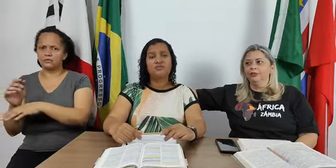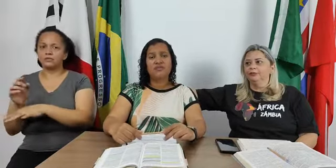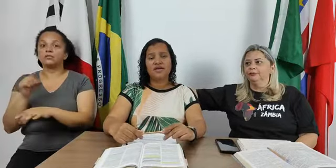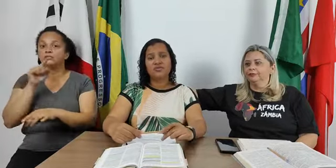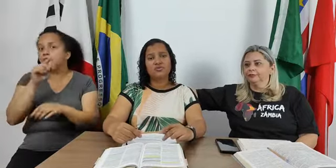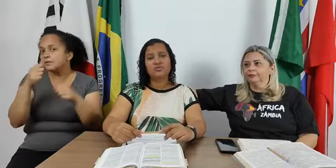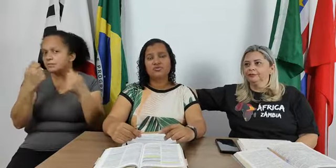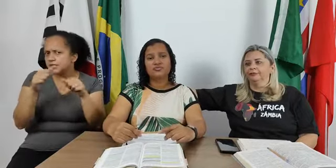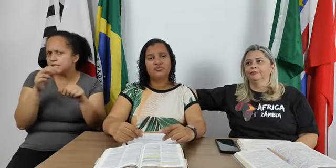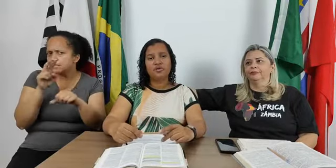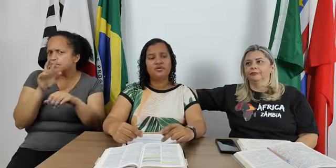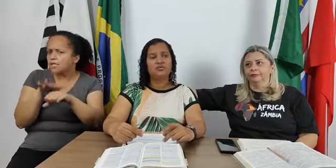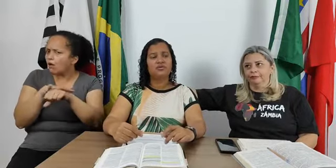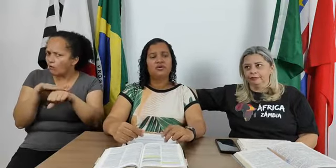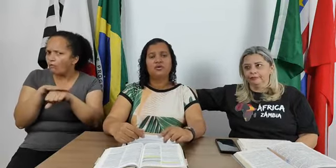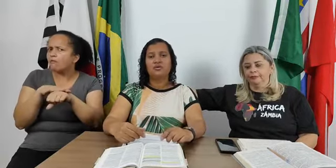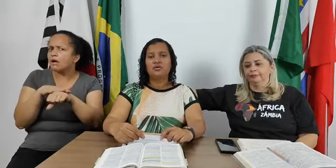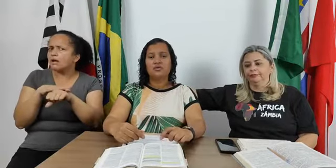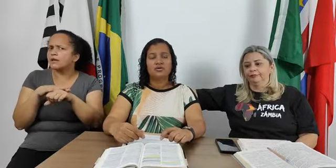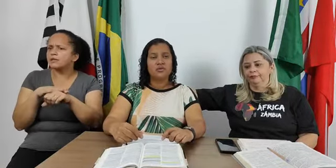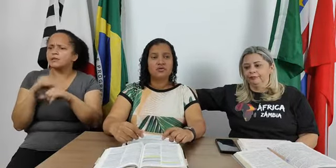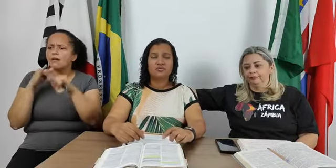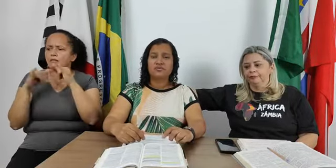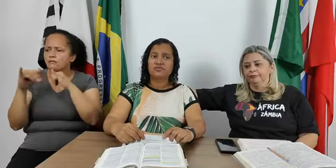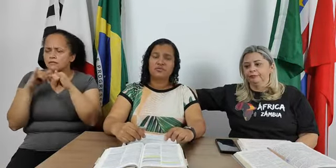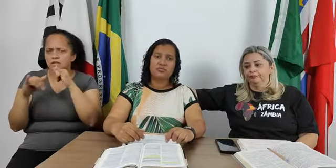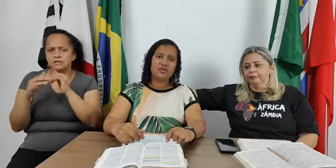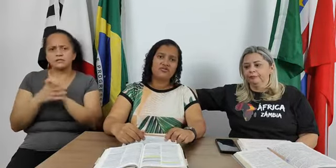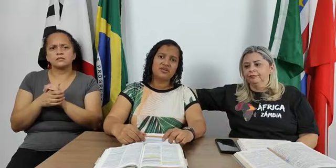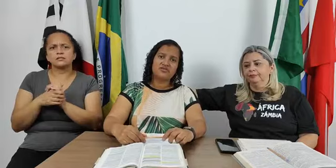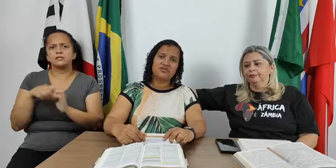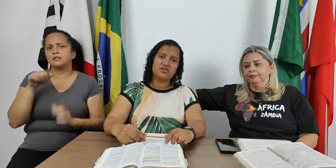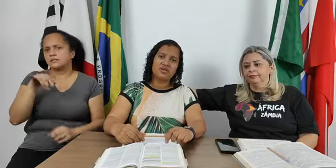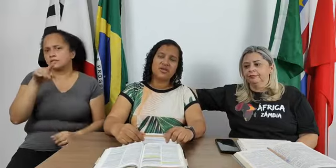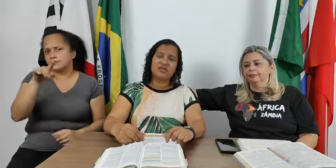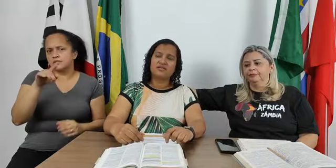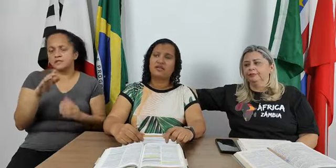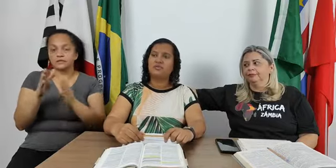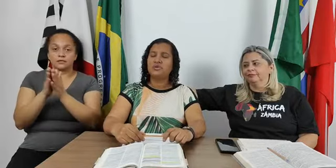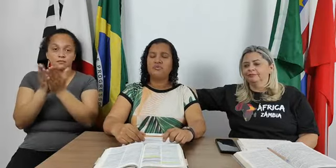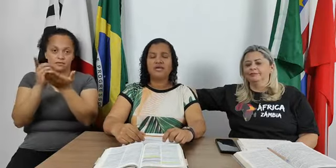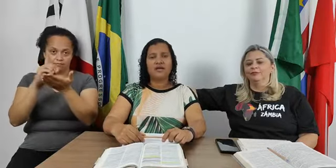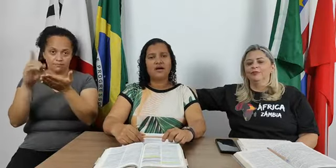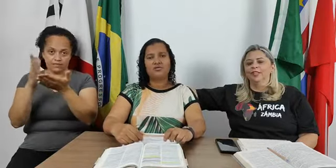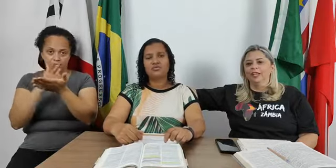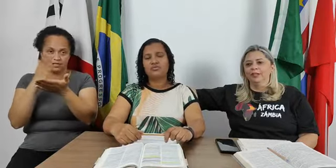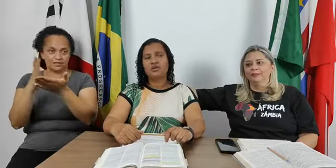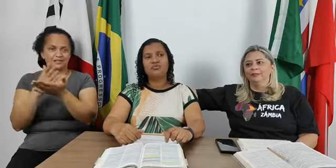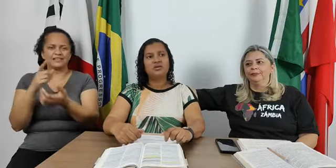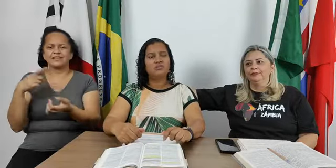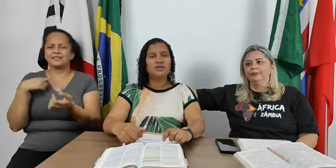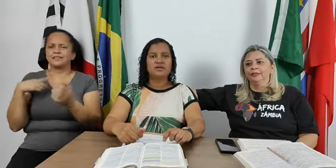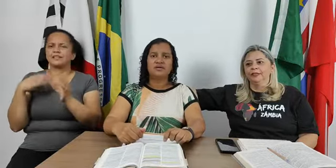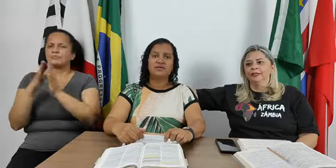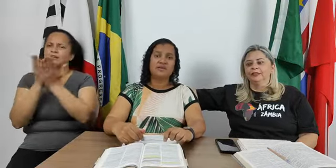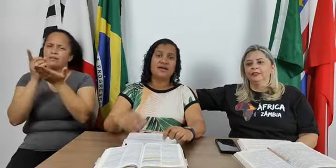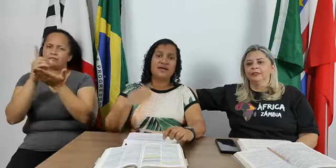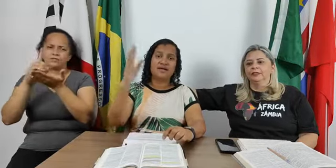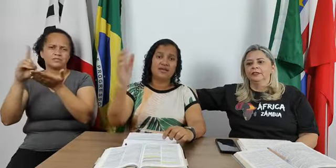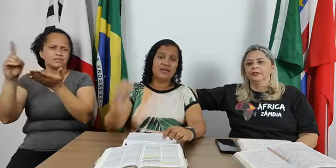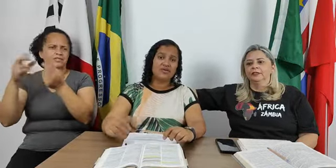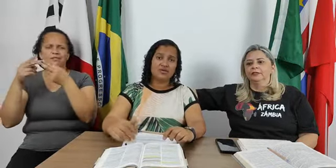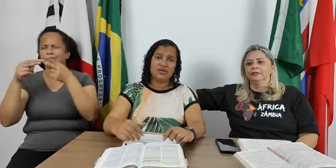seu filho. Então investe no seu filho. Irmão, se você for numa livraria evangélica, tem Bíblia em áudio, tem Bíblia